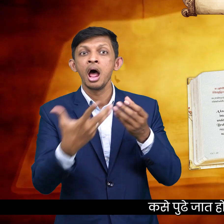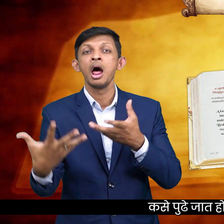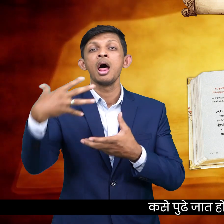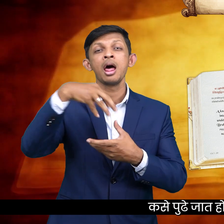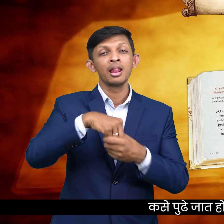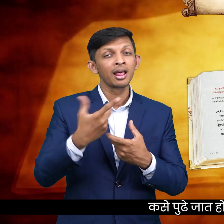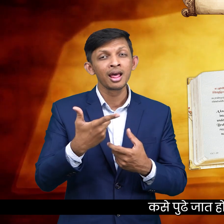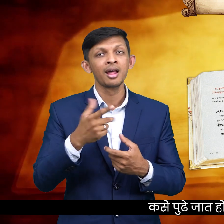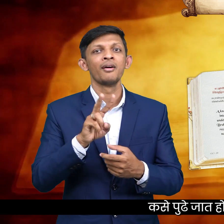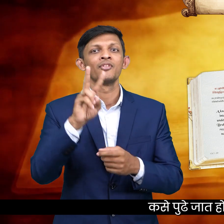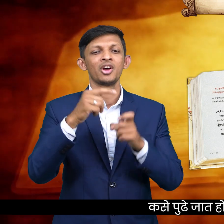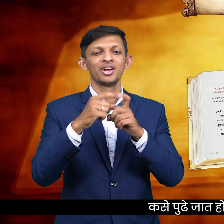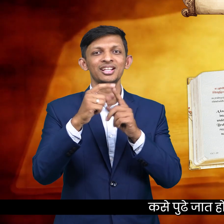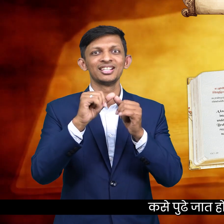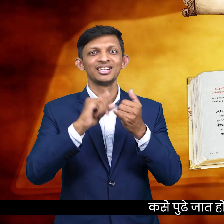शिकलात.